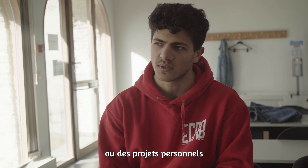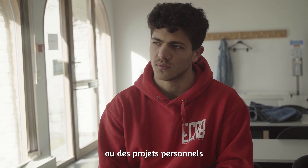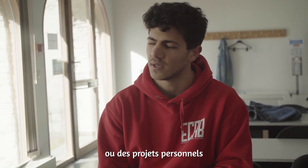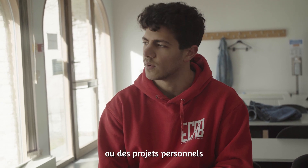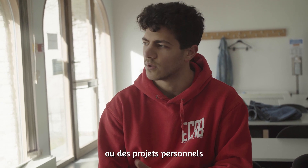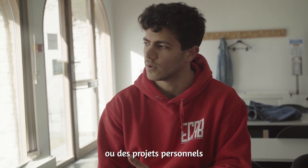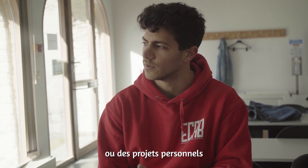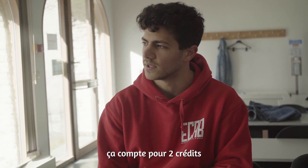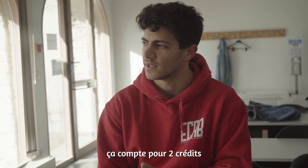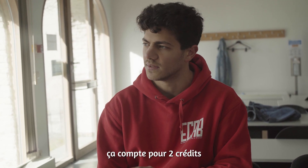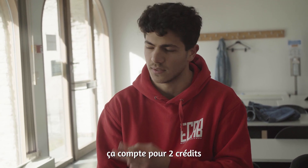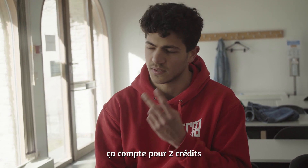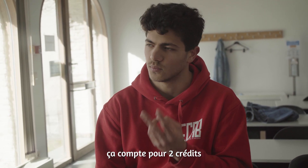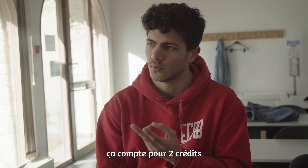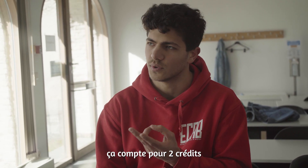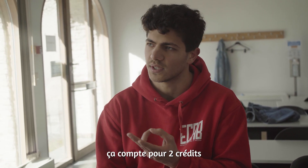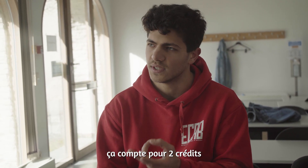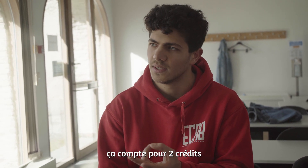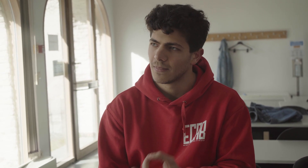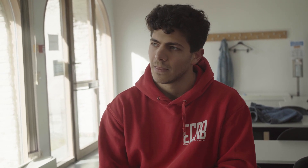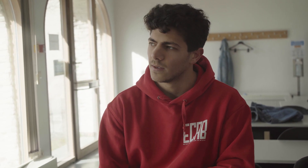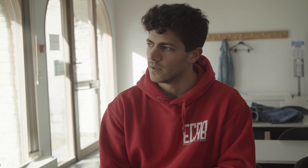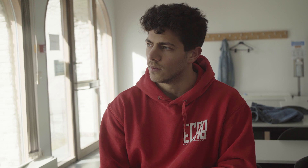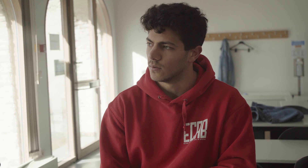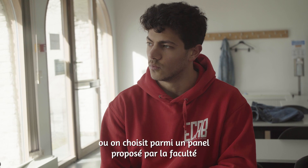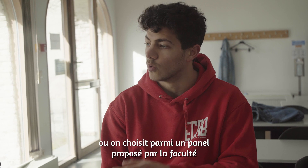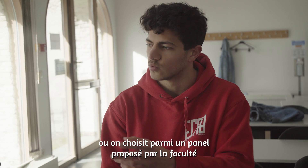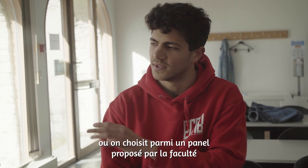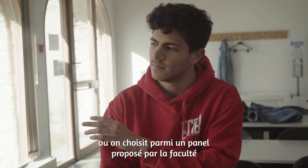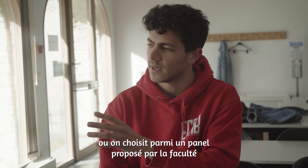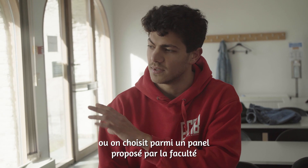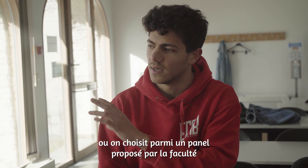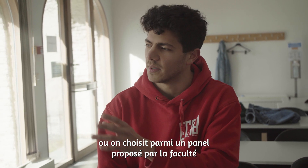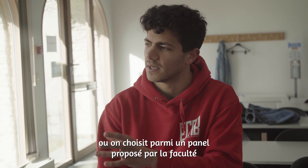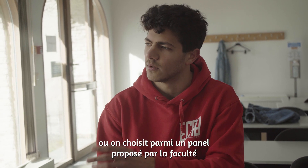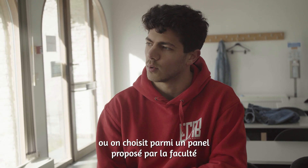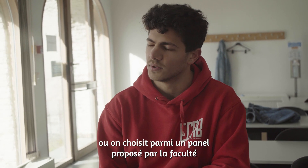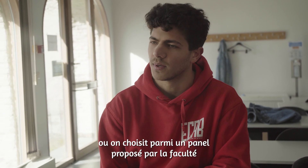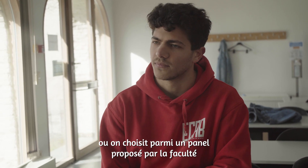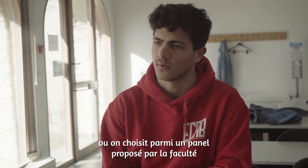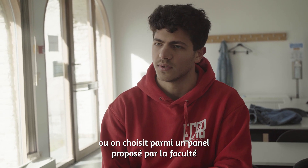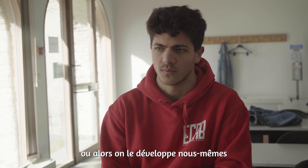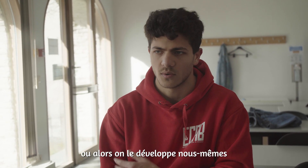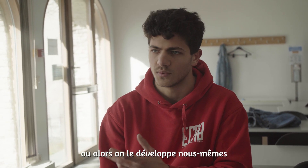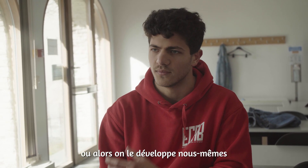personnels, ou alors des crédits, ça compte pour 2 crédits, et où on choisit parmi un panel proposé par la faculté, ou alors on le développe